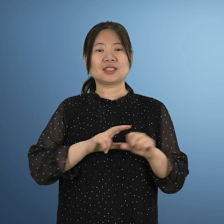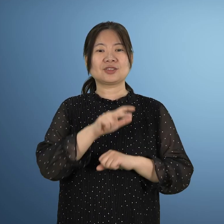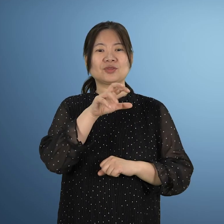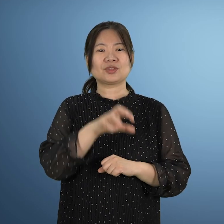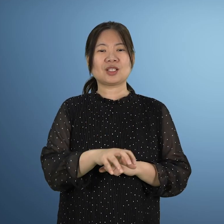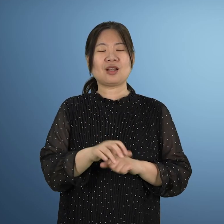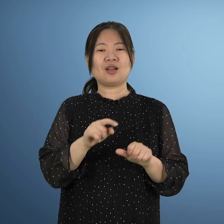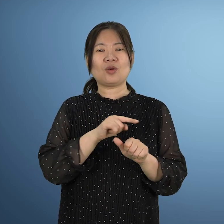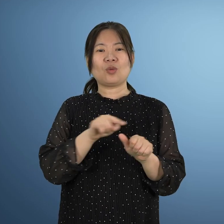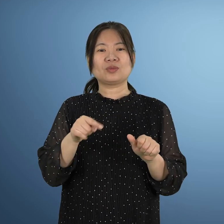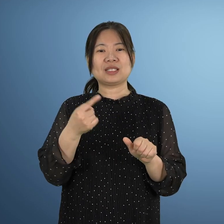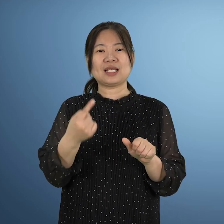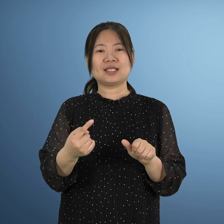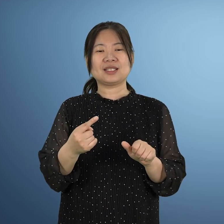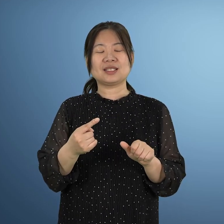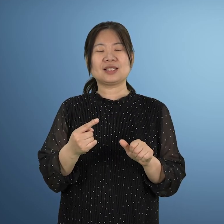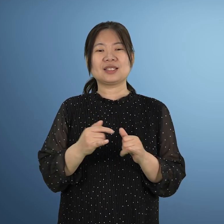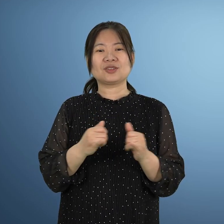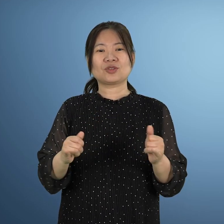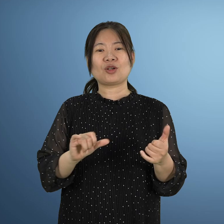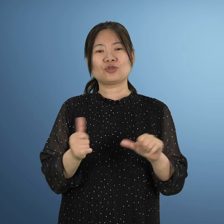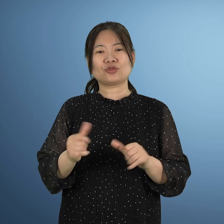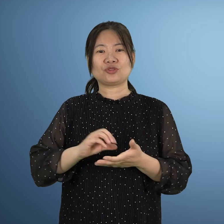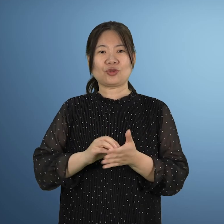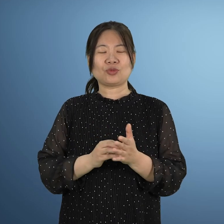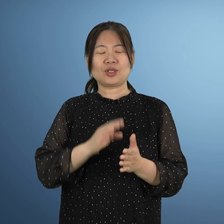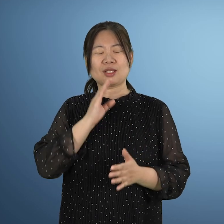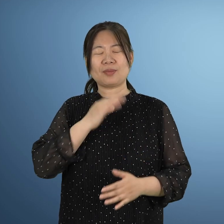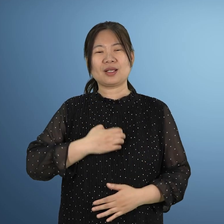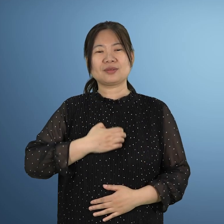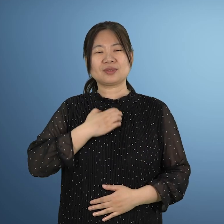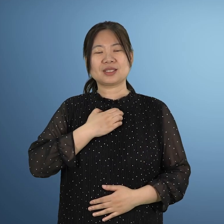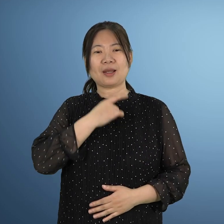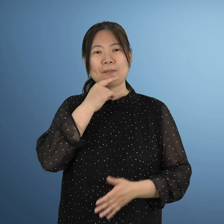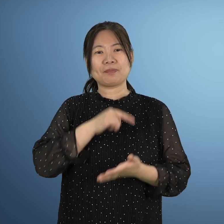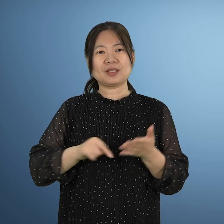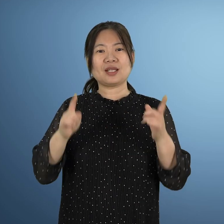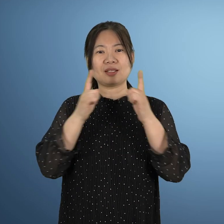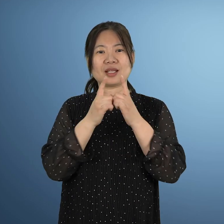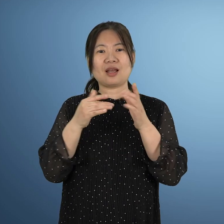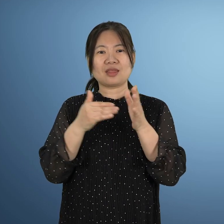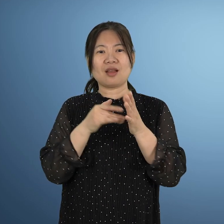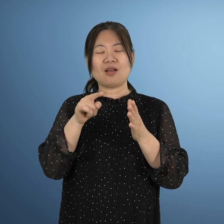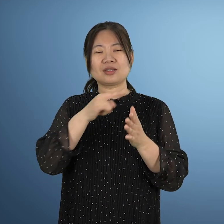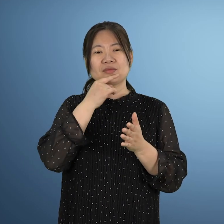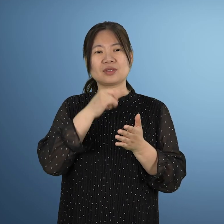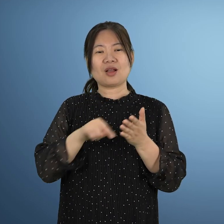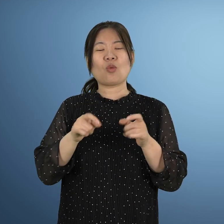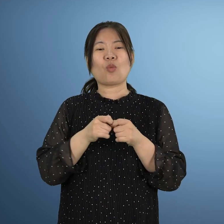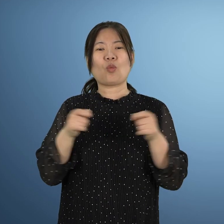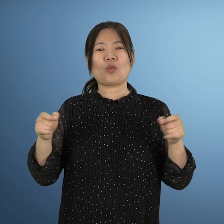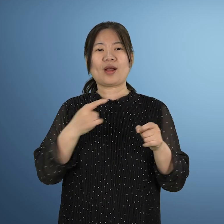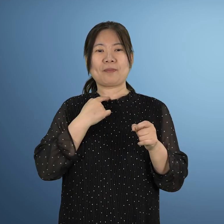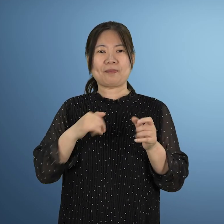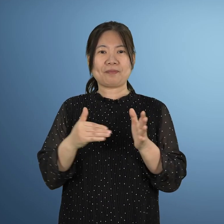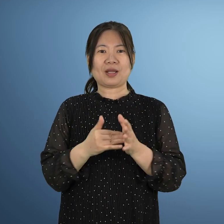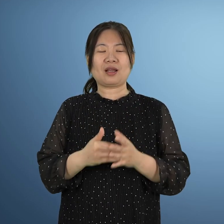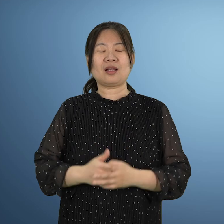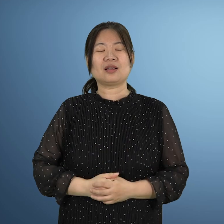지구촌의 5분의 1의 인구가 죽을 만큼 끔찍한 재난이었죠. 그 재난도 오래 갔습니다.